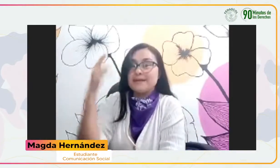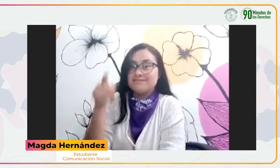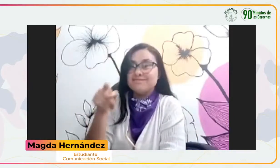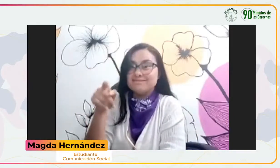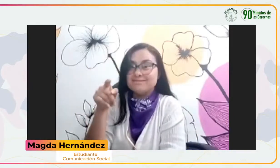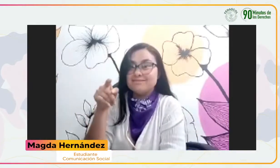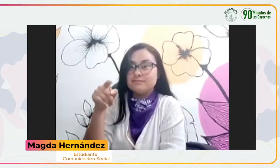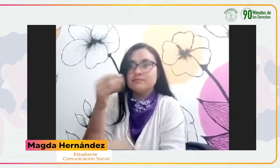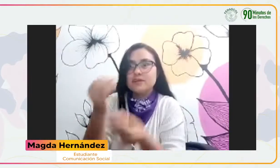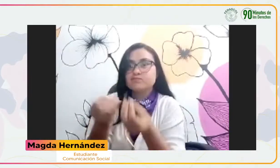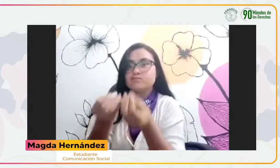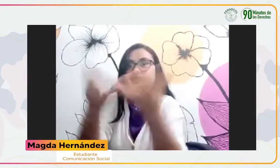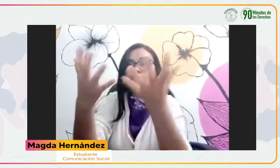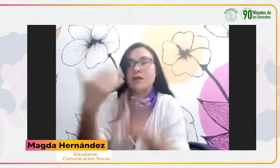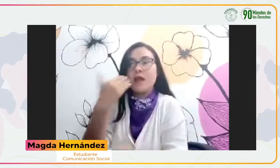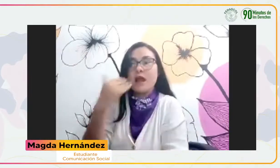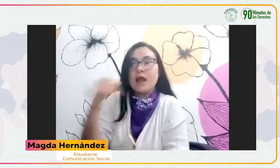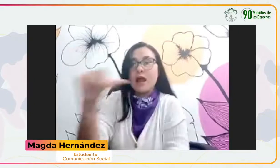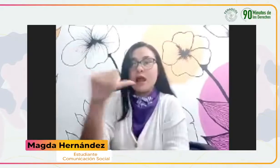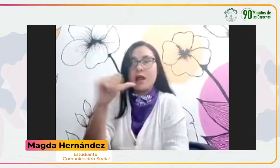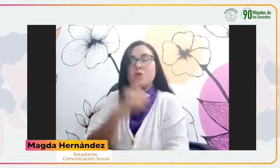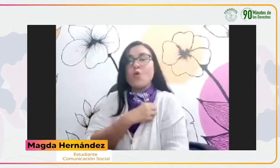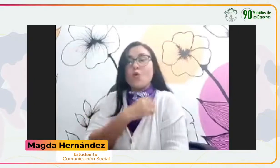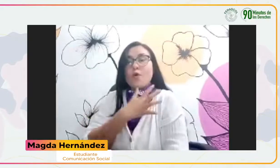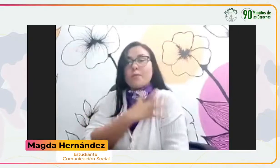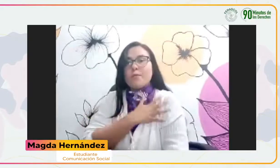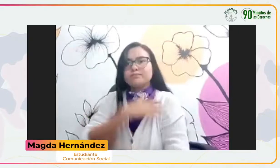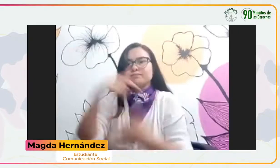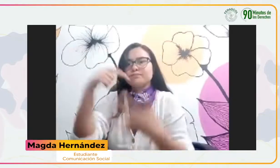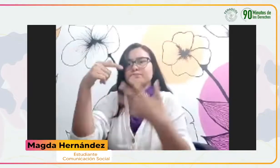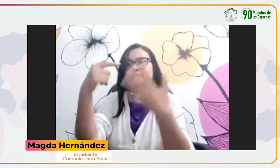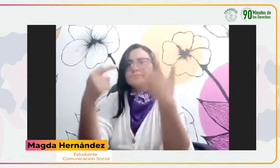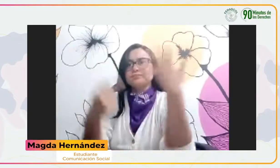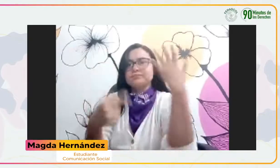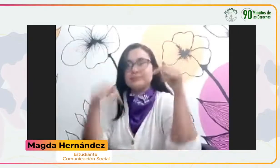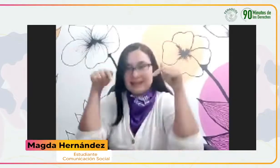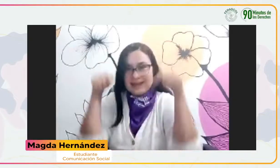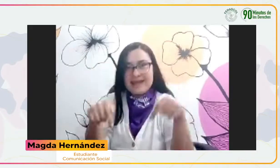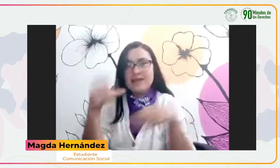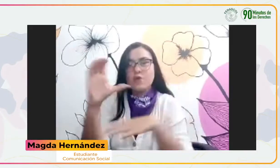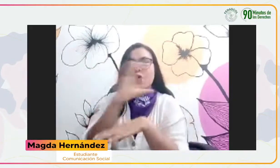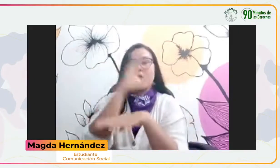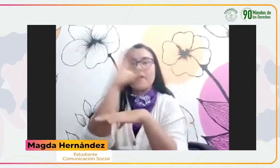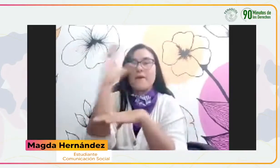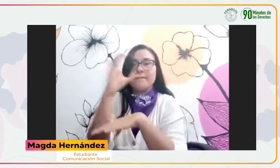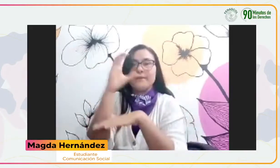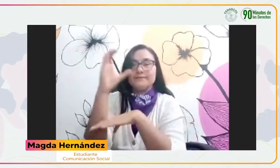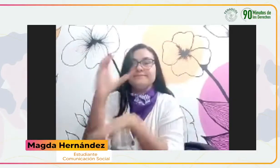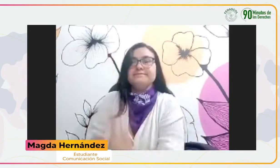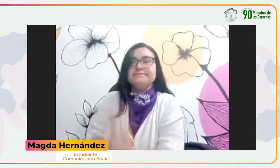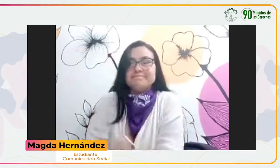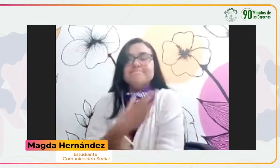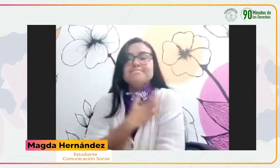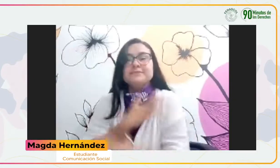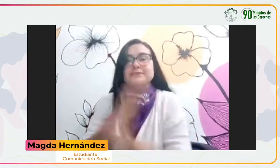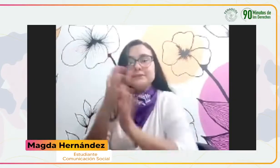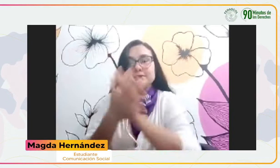este espacio para mujeres que es realmente útil, que nos den la palabra a nosotras las lideresas, que